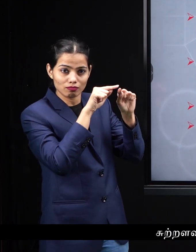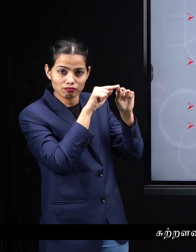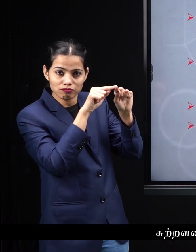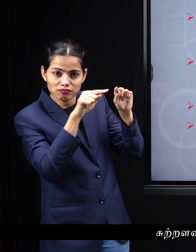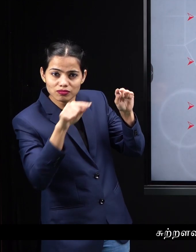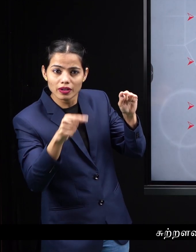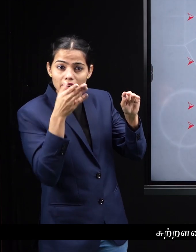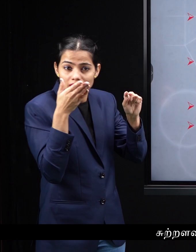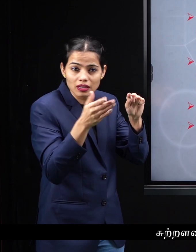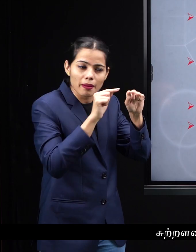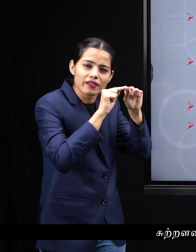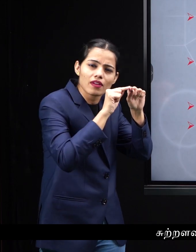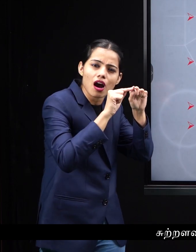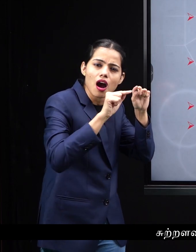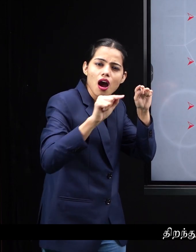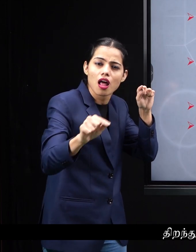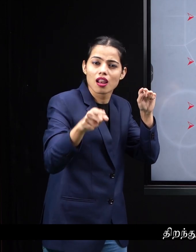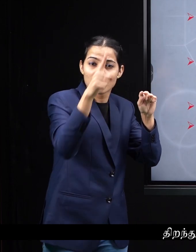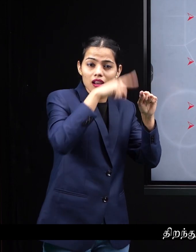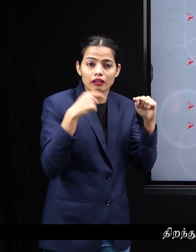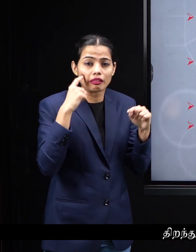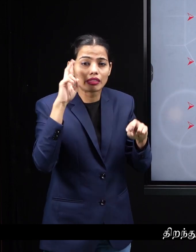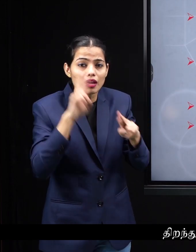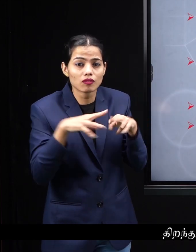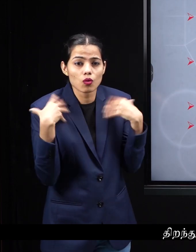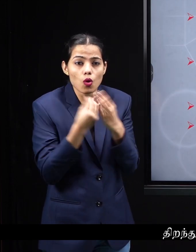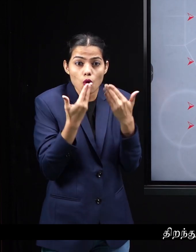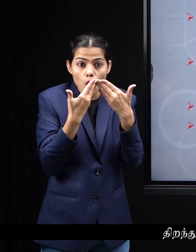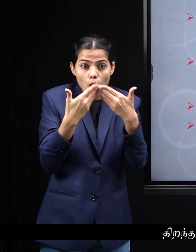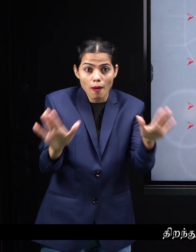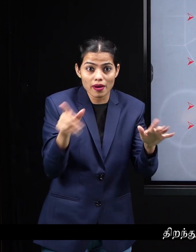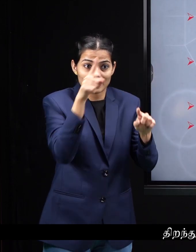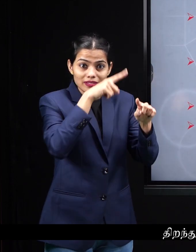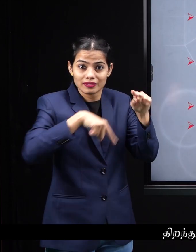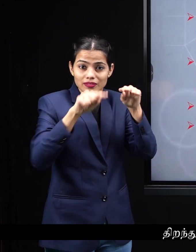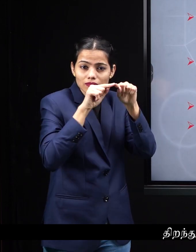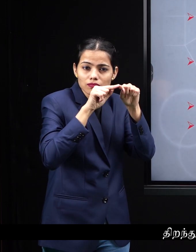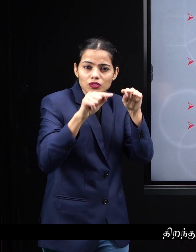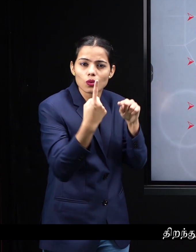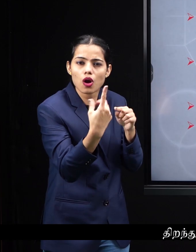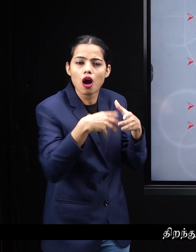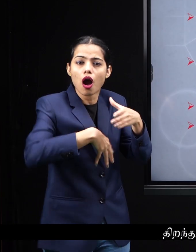சுற்றளவு ஒரு கோடு பிரிவை உருவாக்க அதை திறந்து நேராக்கினால் அது வட்டத்தின் நீளம்.